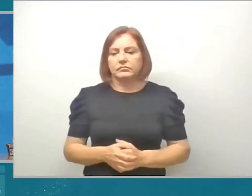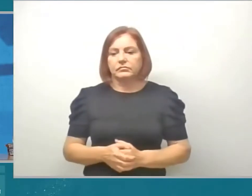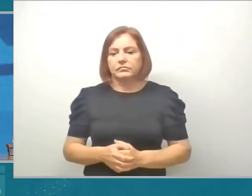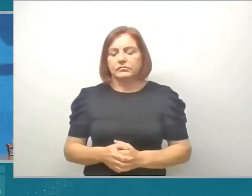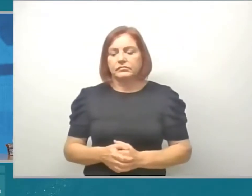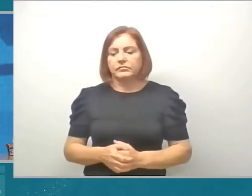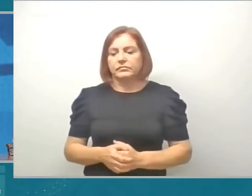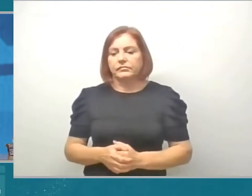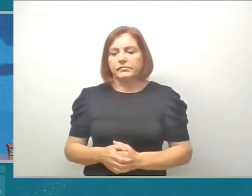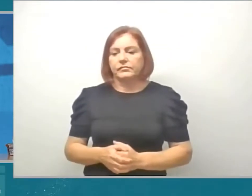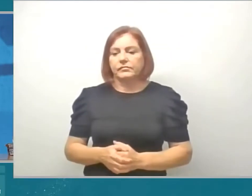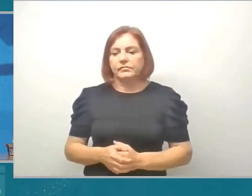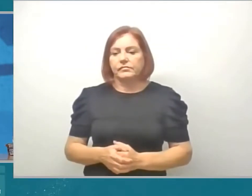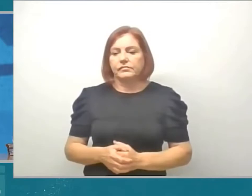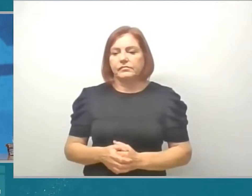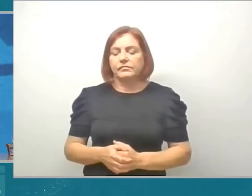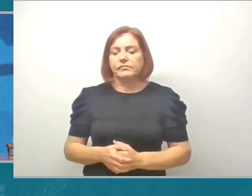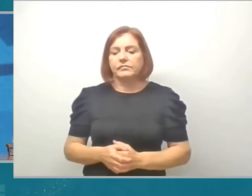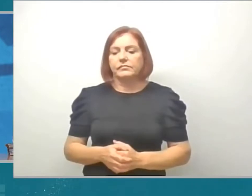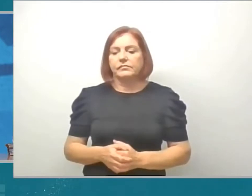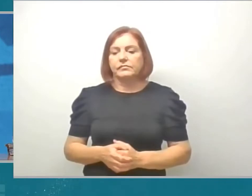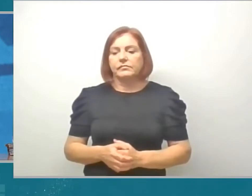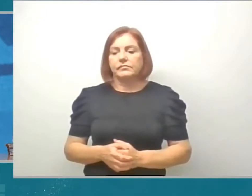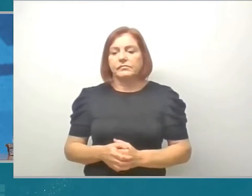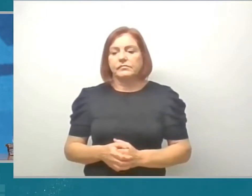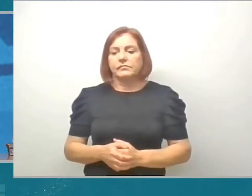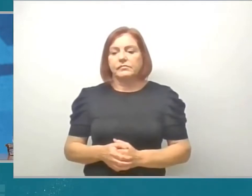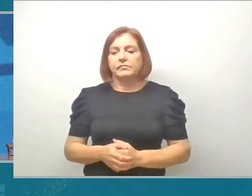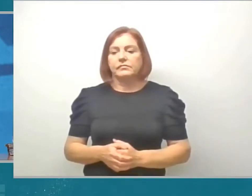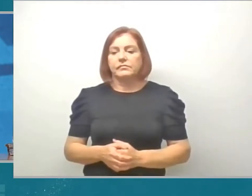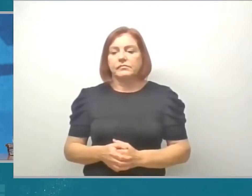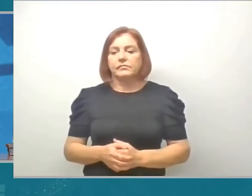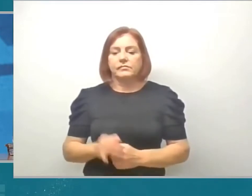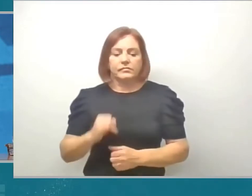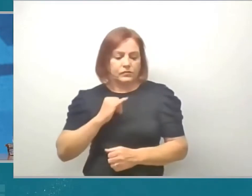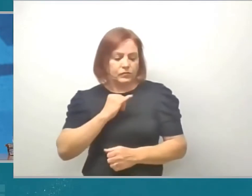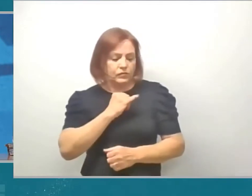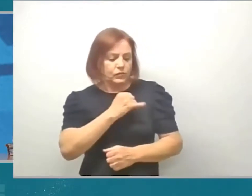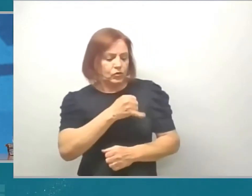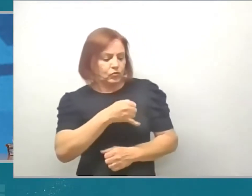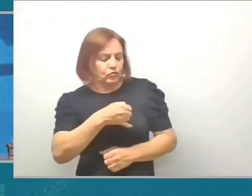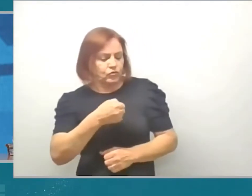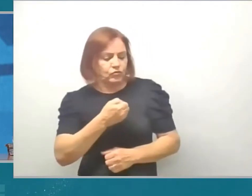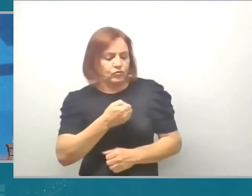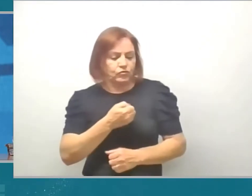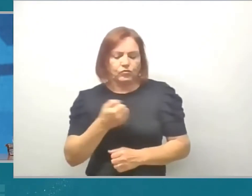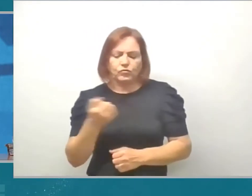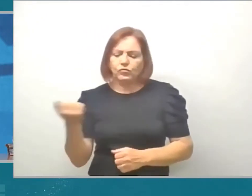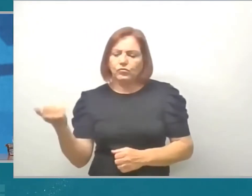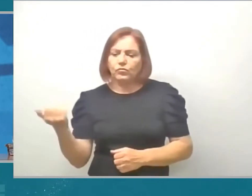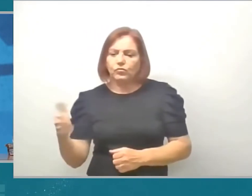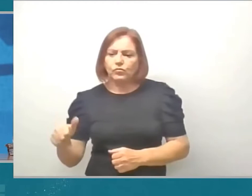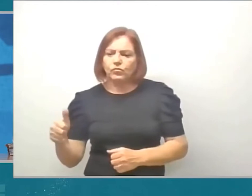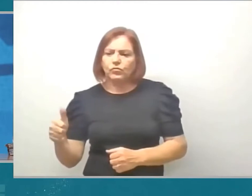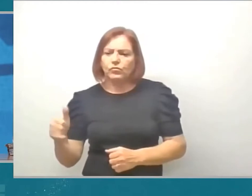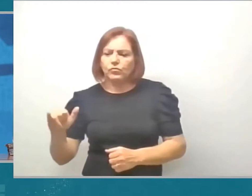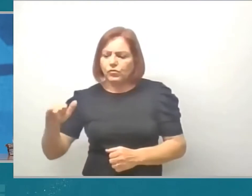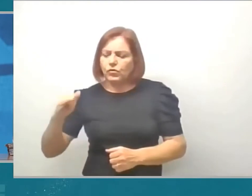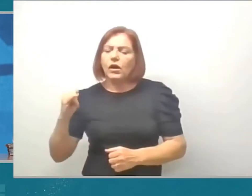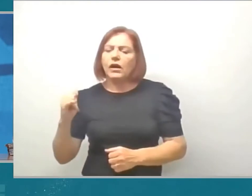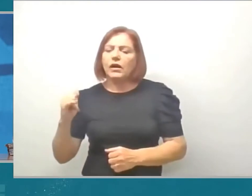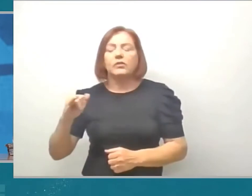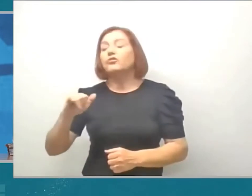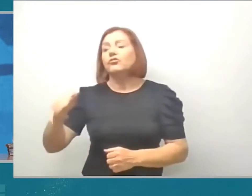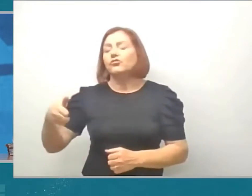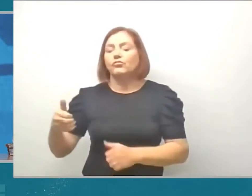ao encontro. Respondeu João: o homem não pode receber coisa alguma se do céu não lhe for